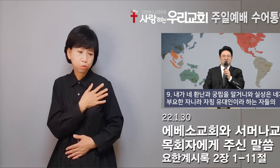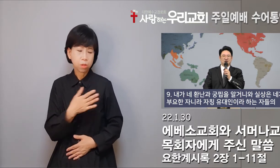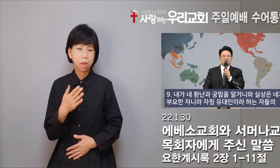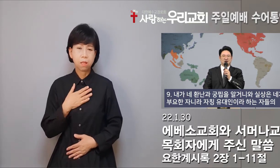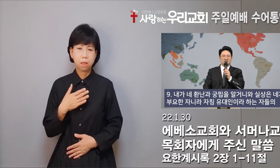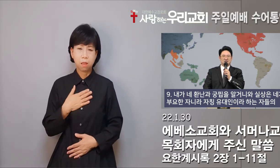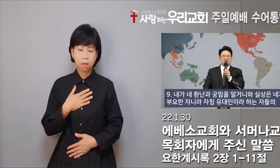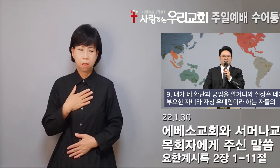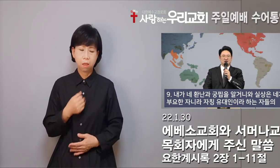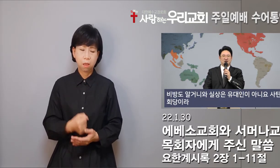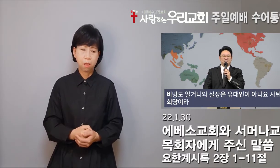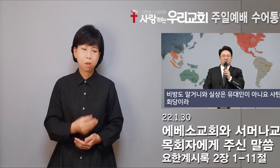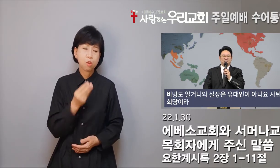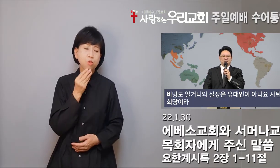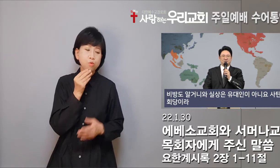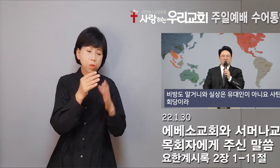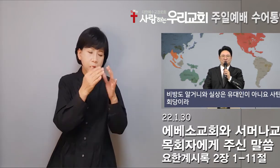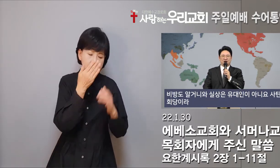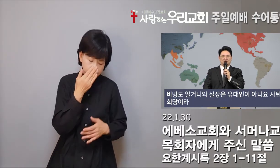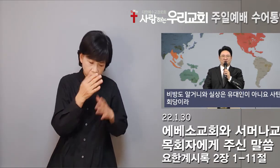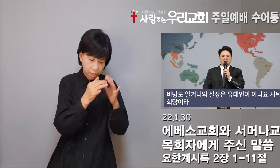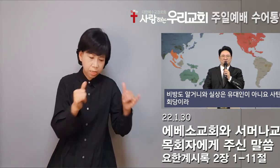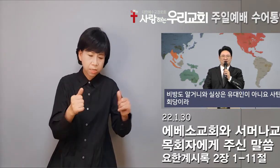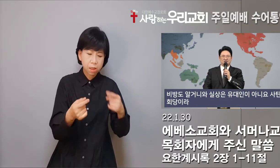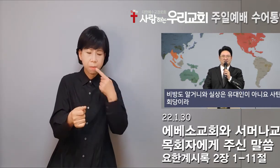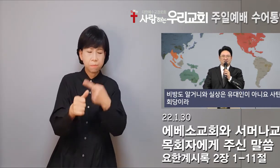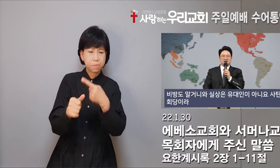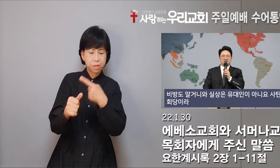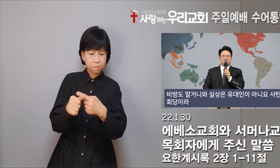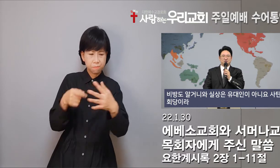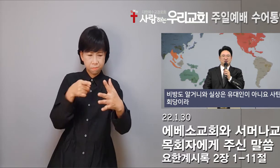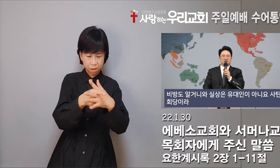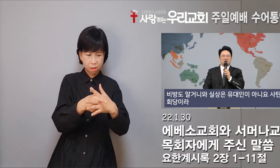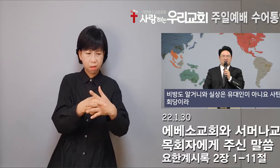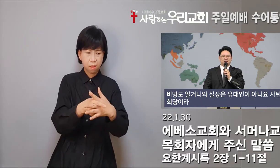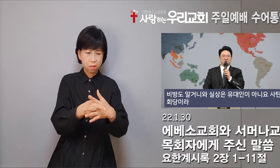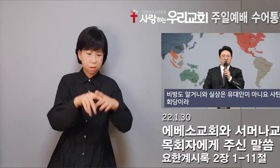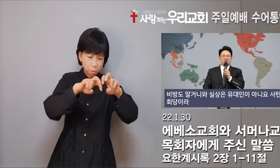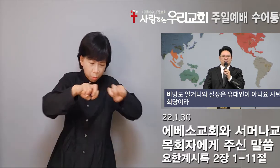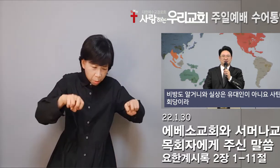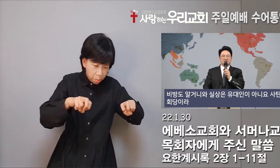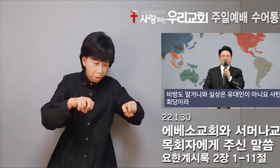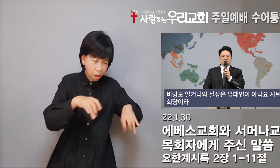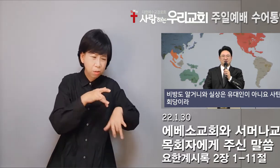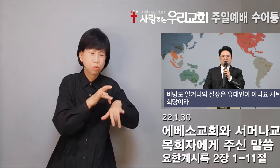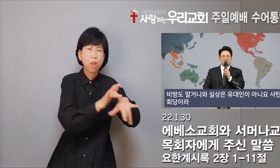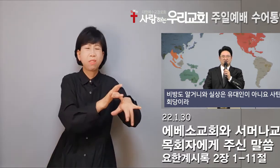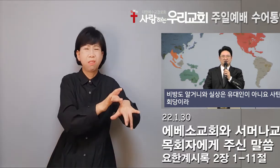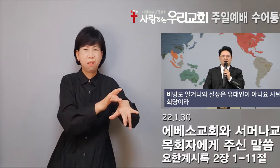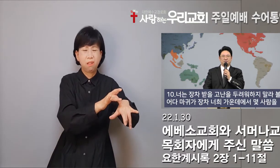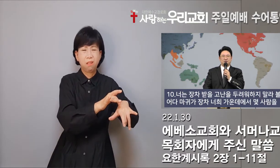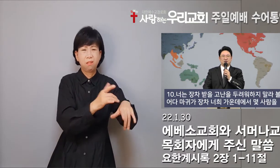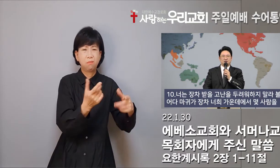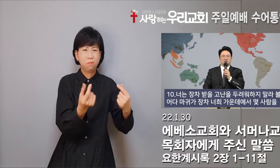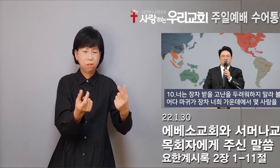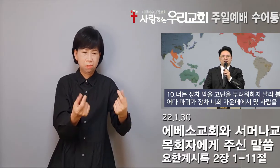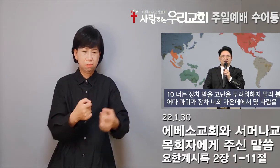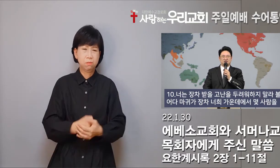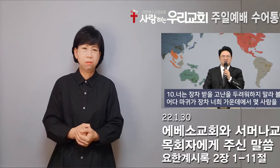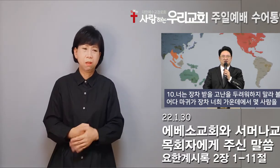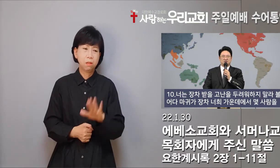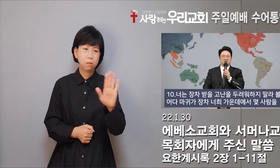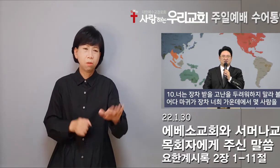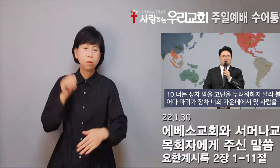자칭 유대인이라 하는 자들의 비방도 알거니와 실상은 유대인이 아니요 사탄의 회당이라.